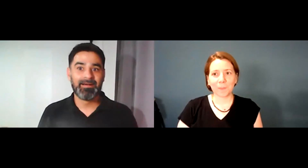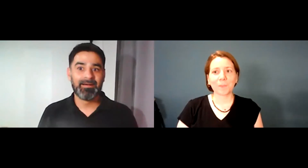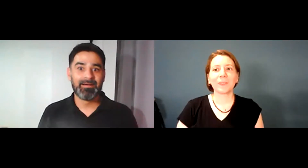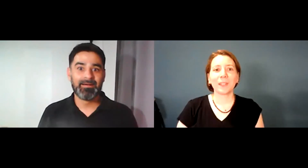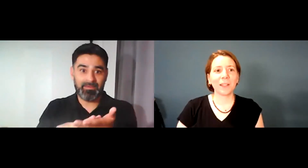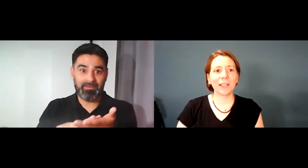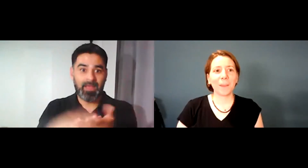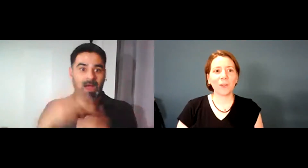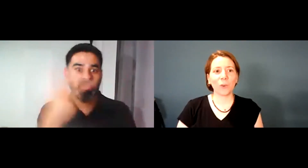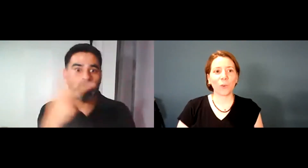Levanta la mano.